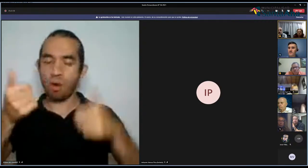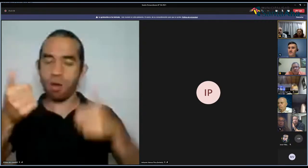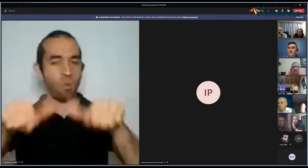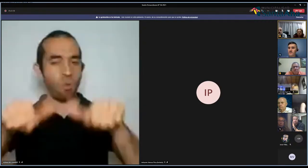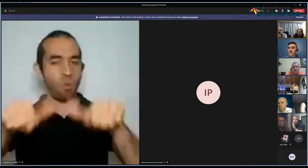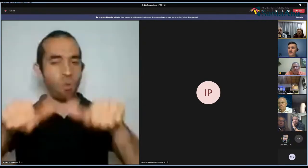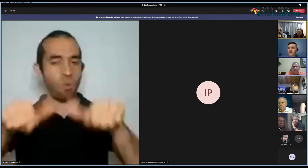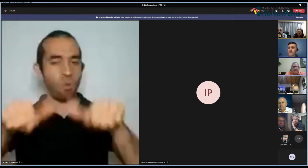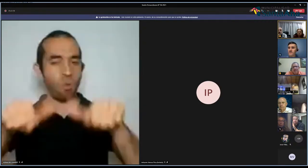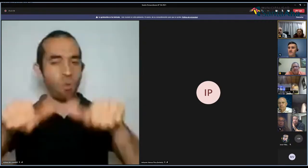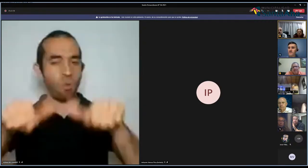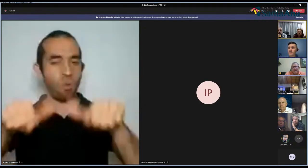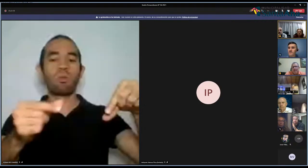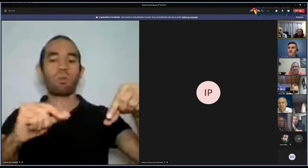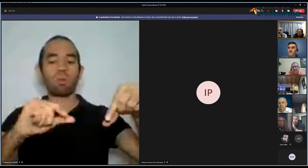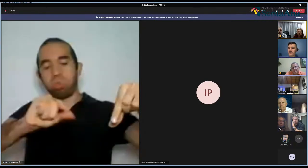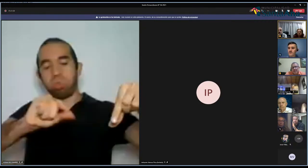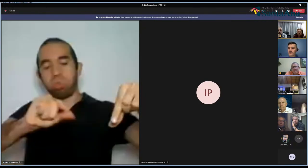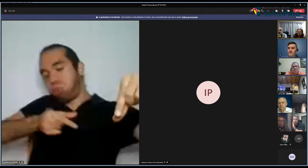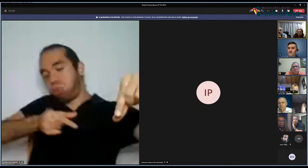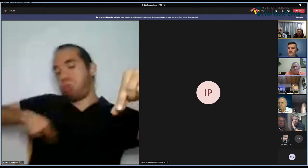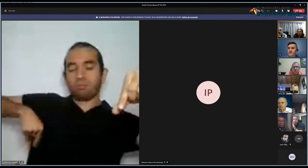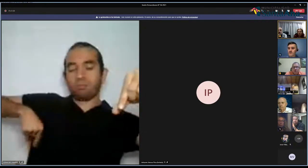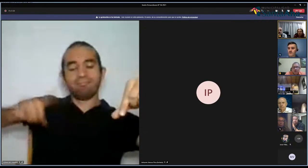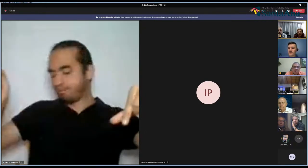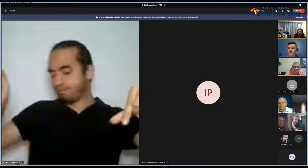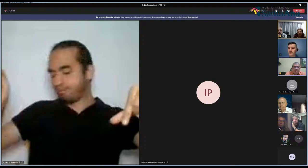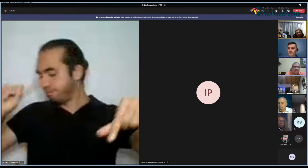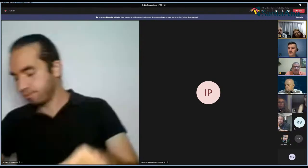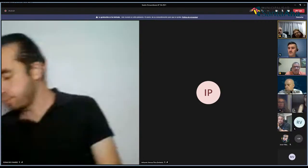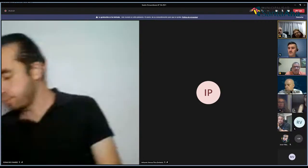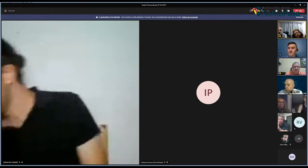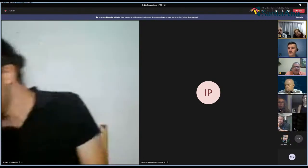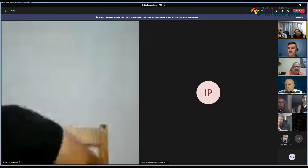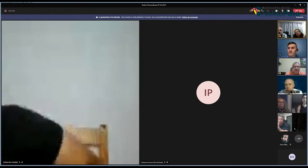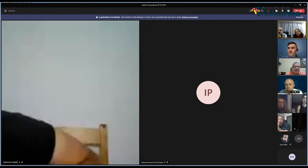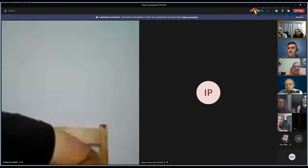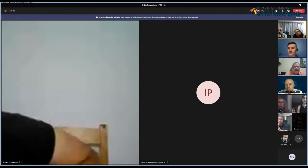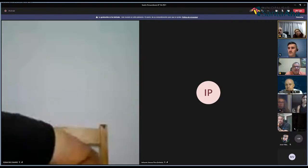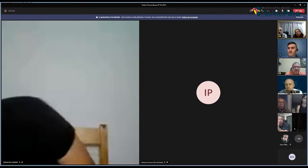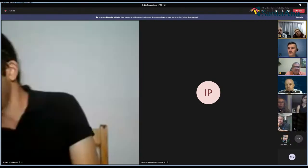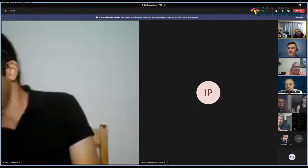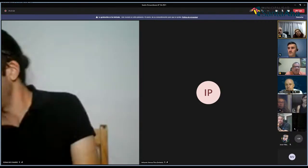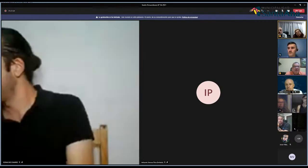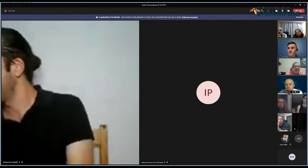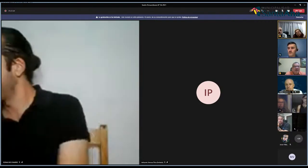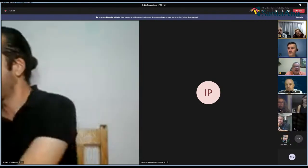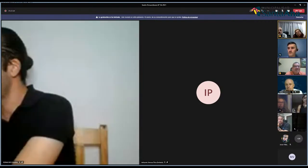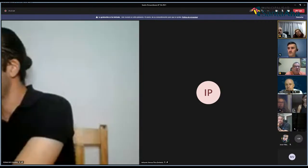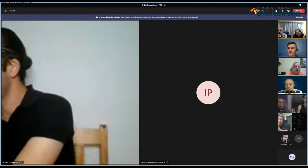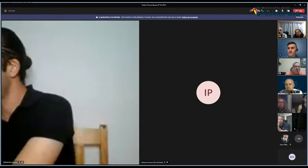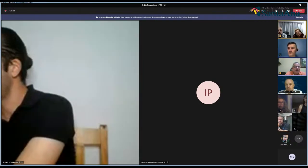desvío total de esa quebrada y muchos de los vecinos que hemos tenido que atender de macho madrigales en contra de es